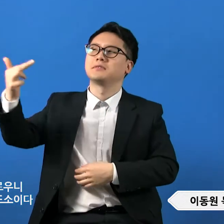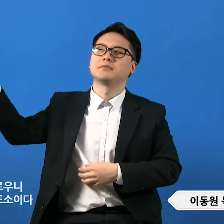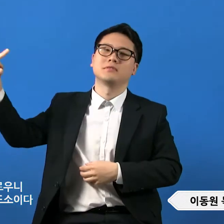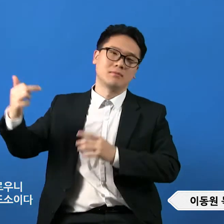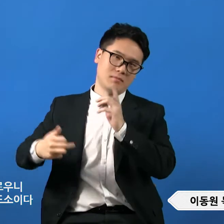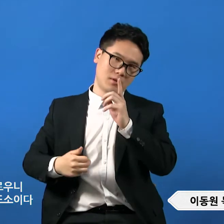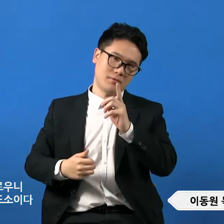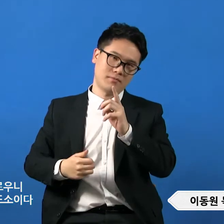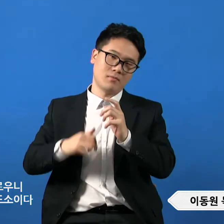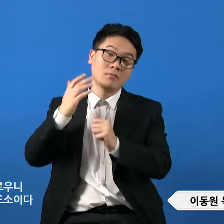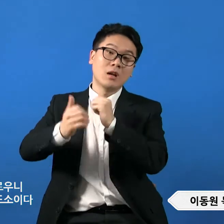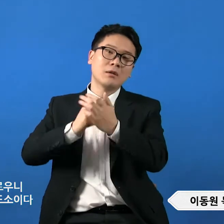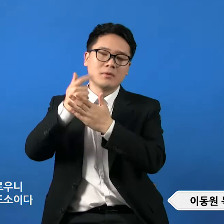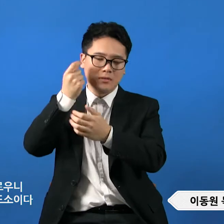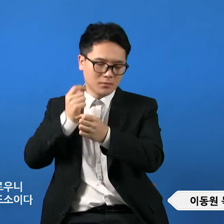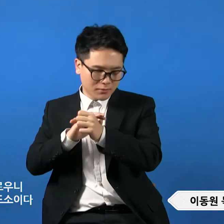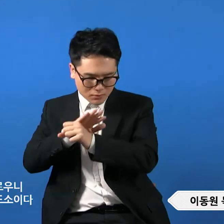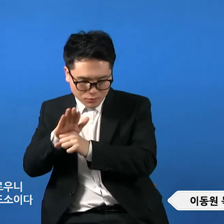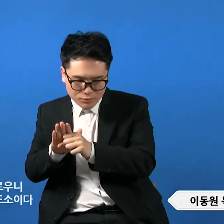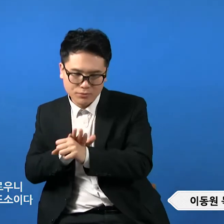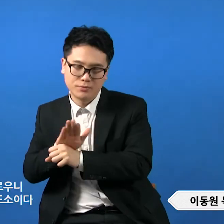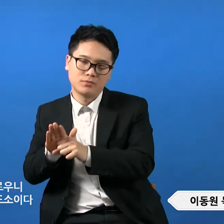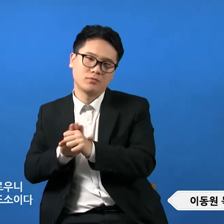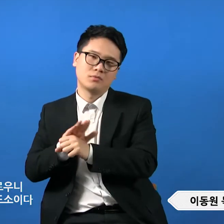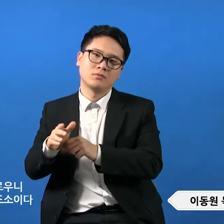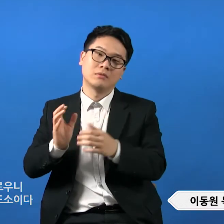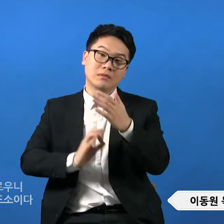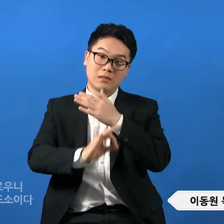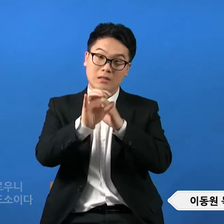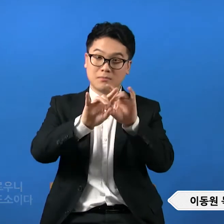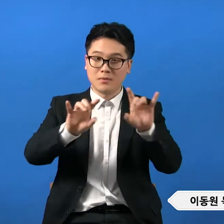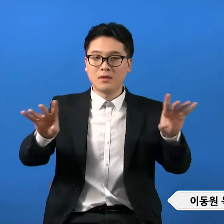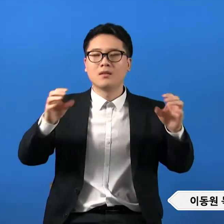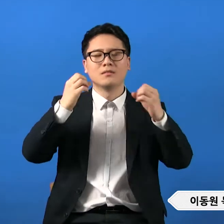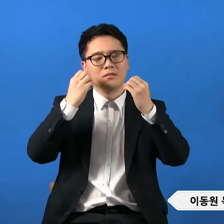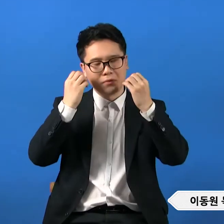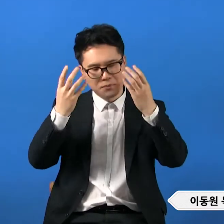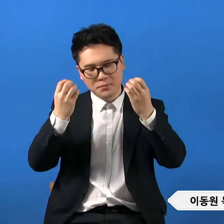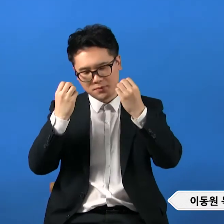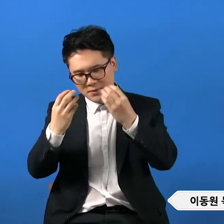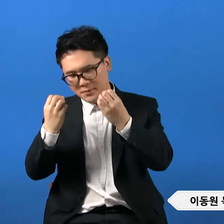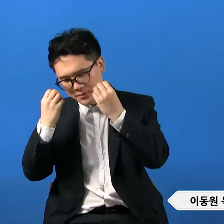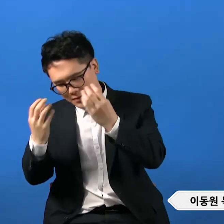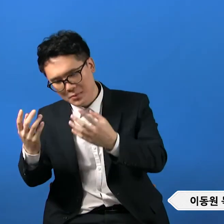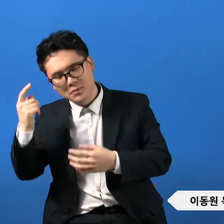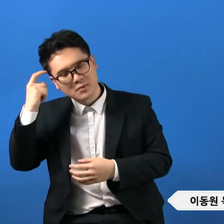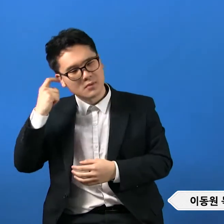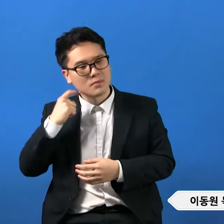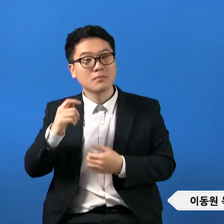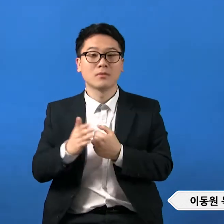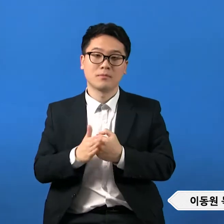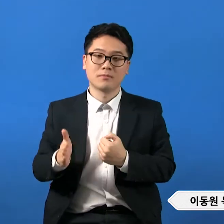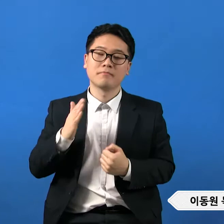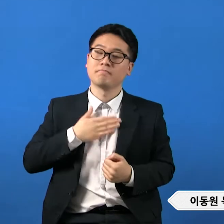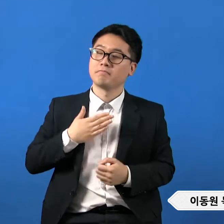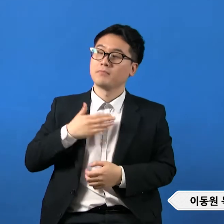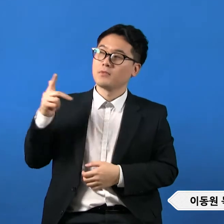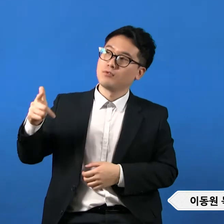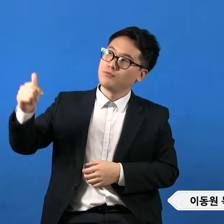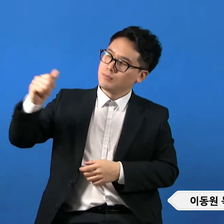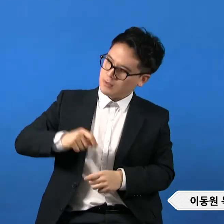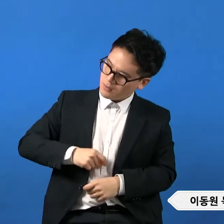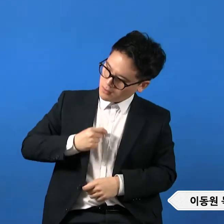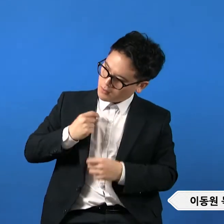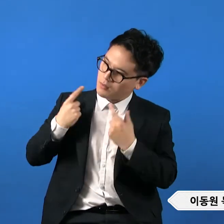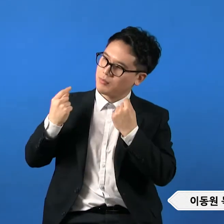인자, 하나님의 긍휼. 그 긍휼이 아침마다 새롭기 때문에 나는 주의 성실을 믿고